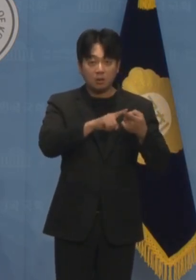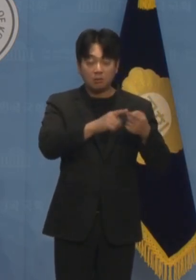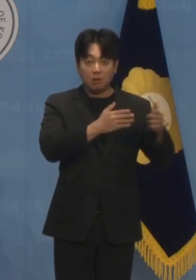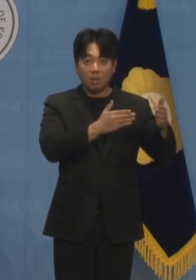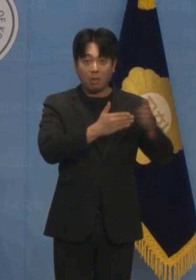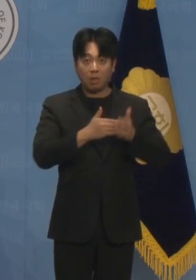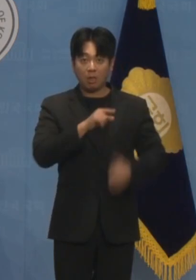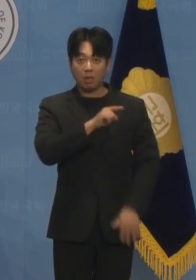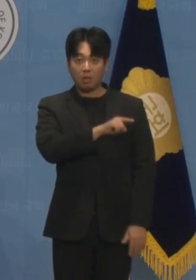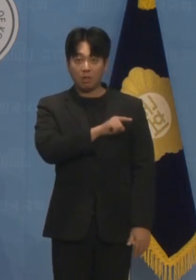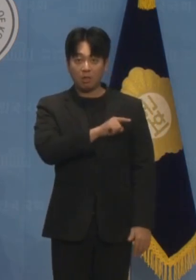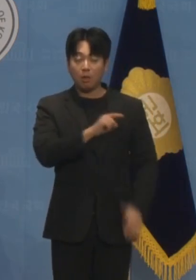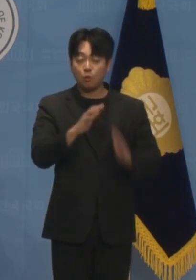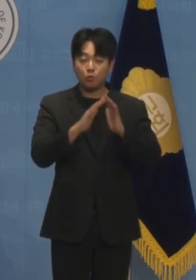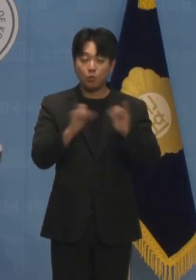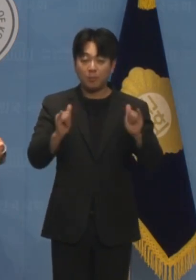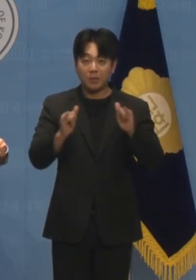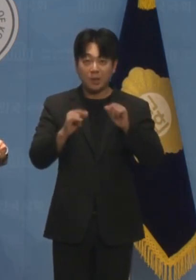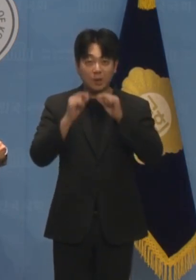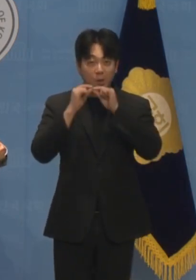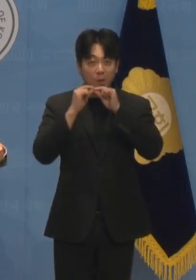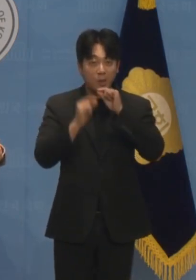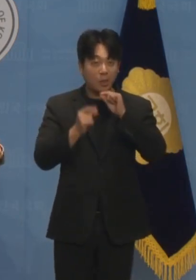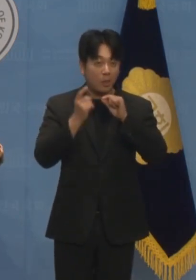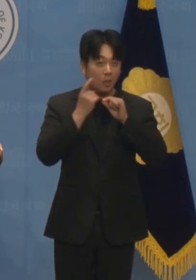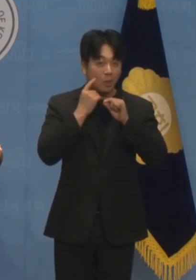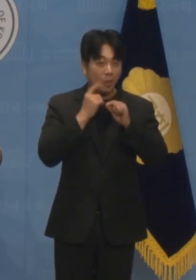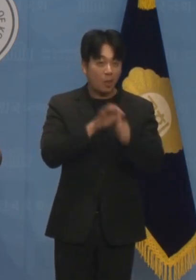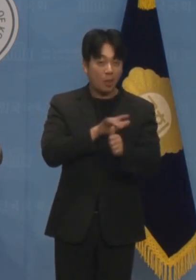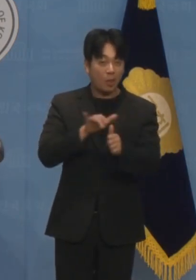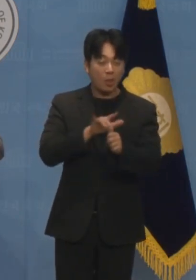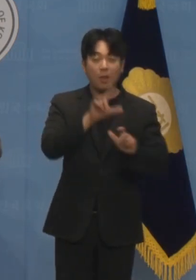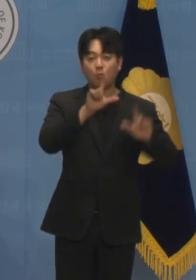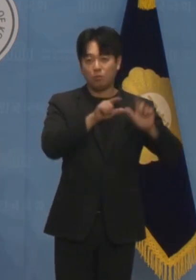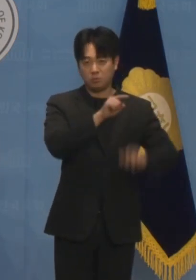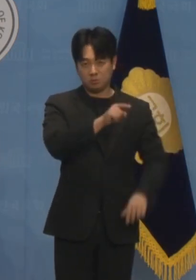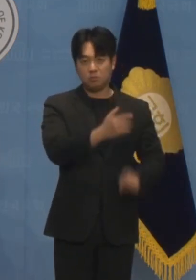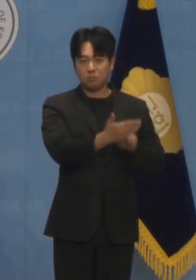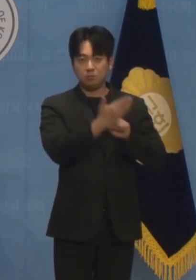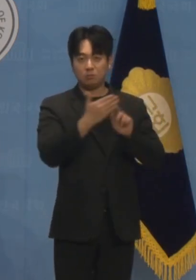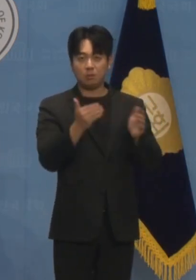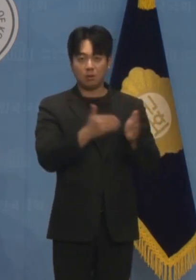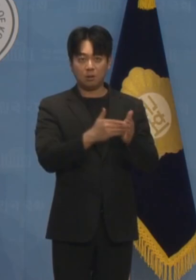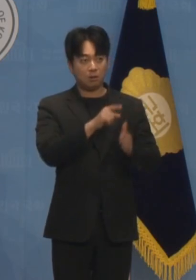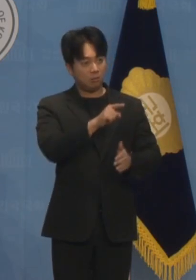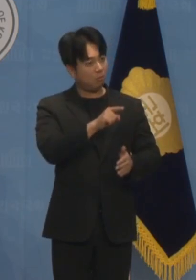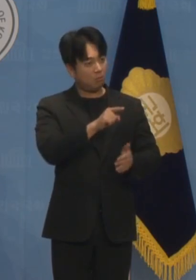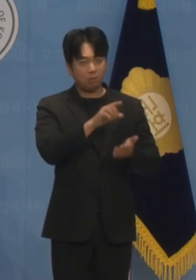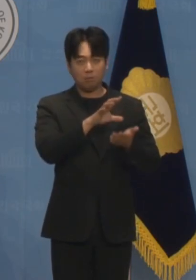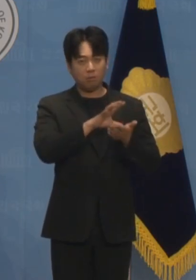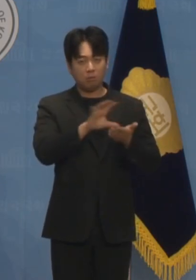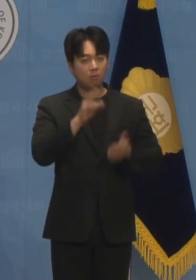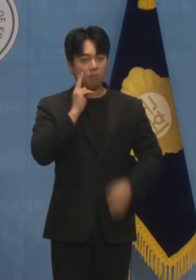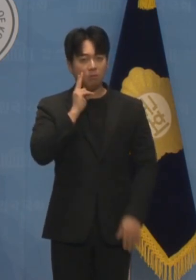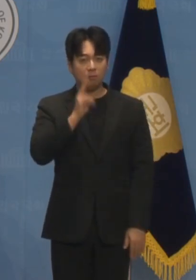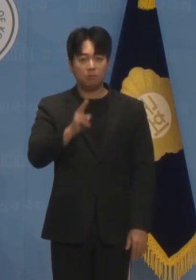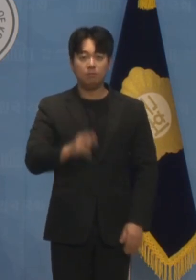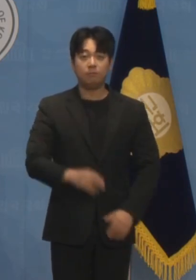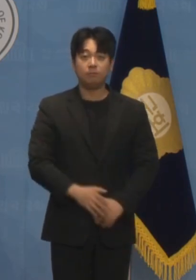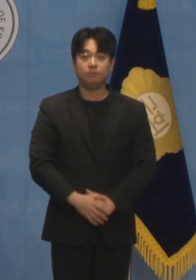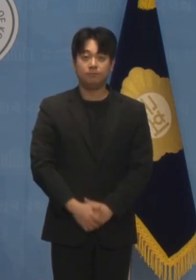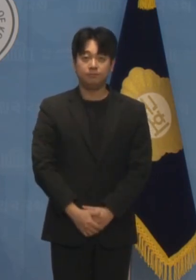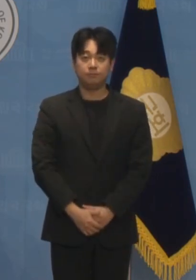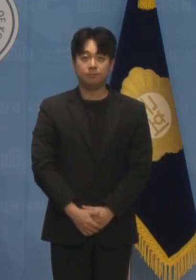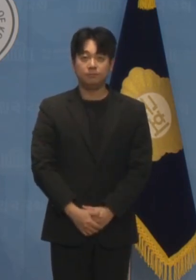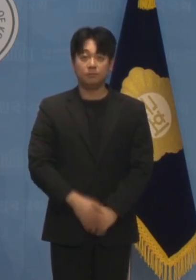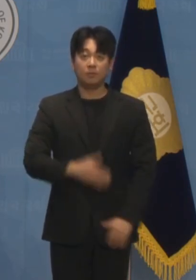국민들을 호도하려는 오만한 행태를 다시 한번 보여주었습니다. 정말이지 괴물이 되어가는 모습입니다. 저는